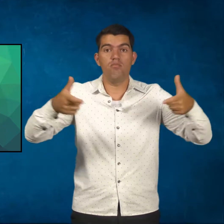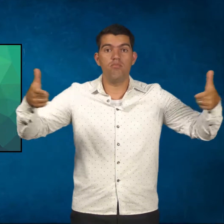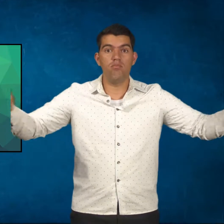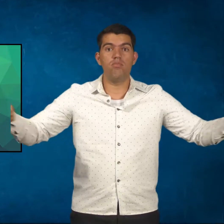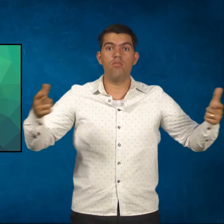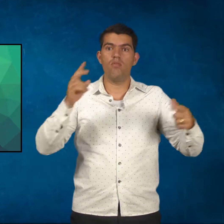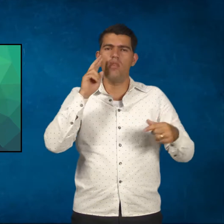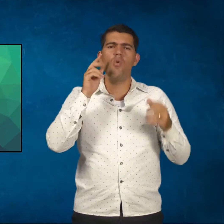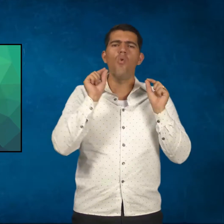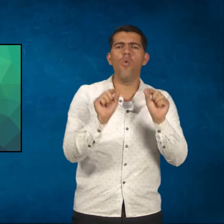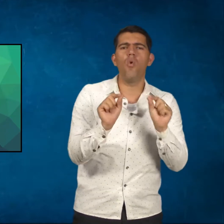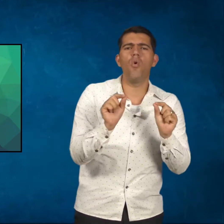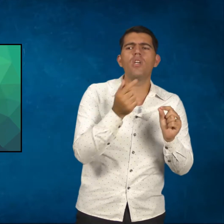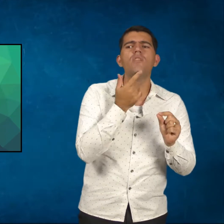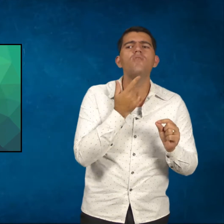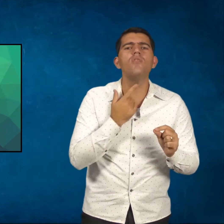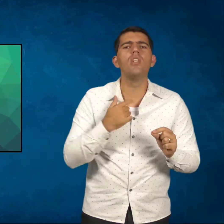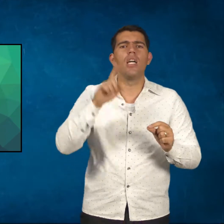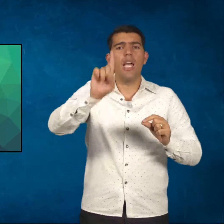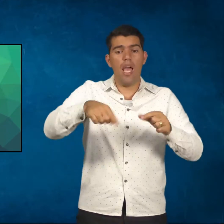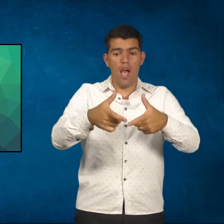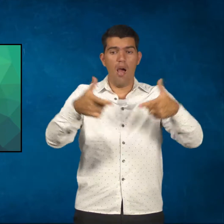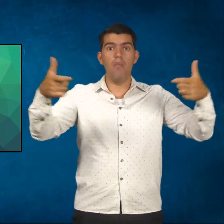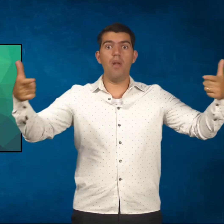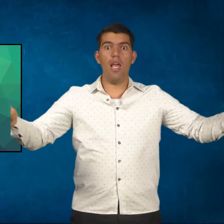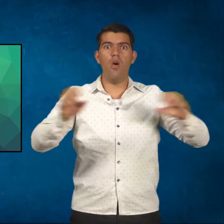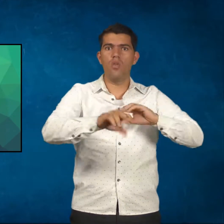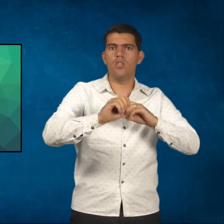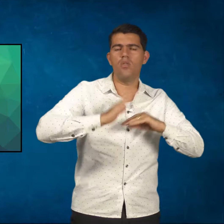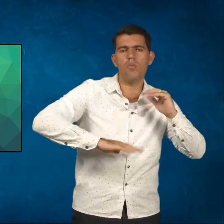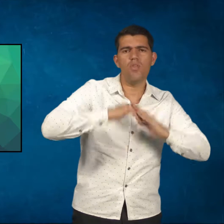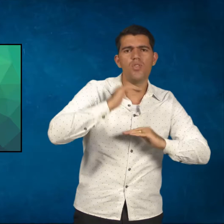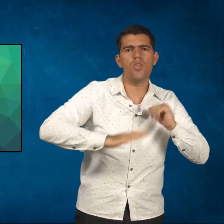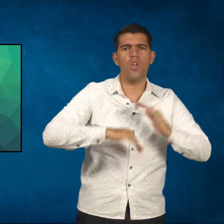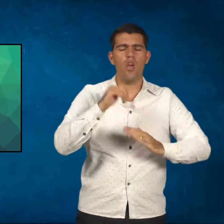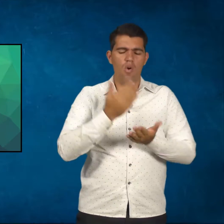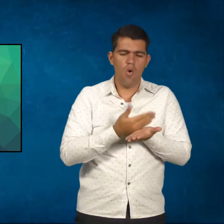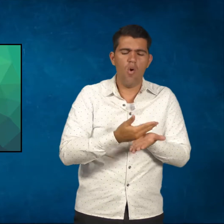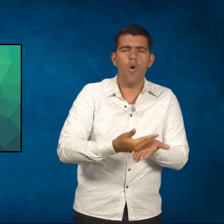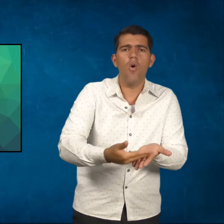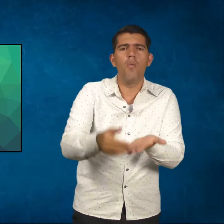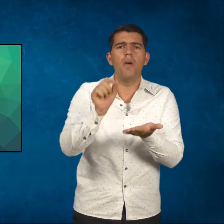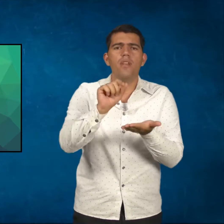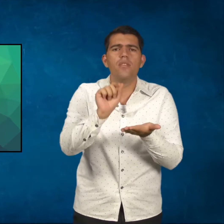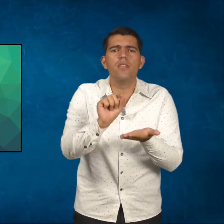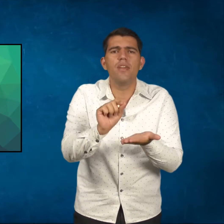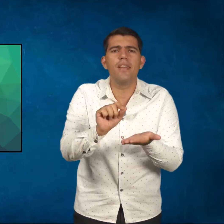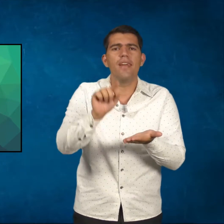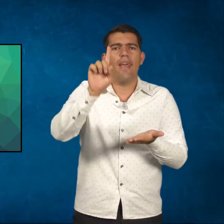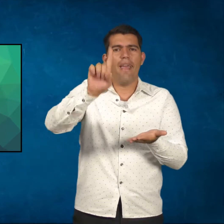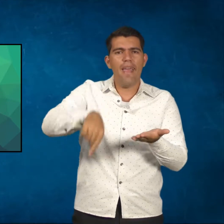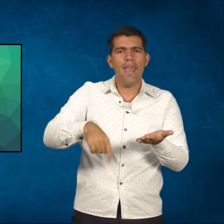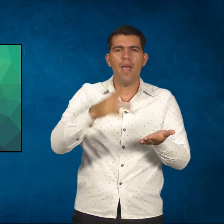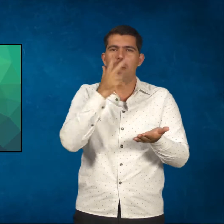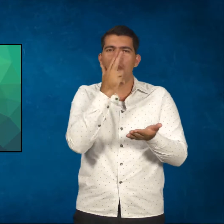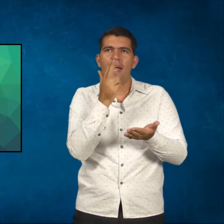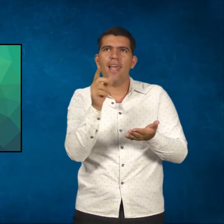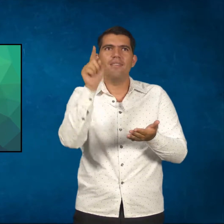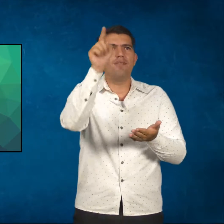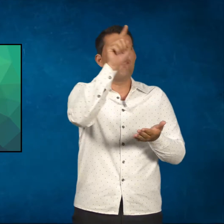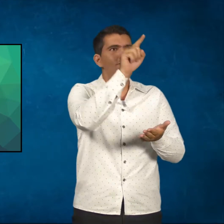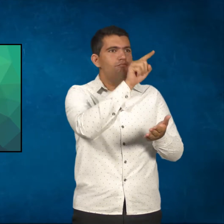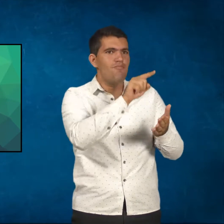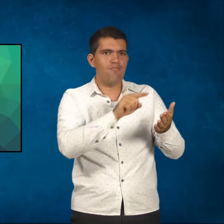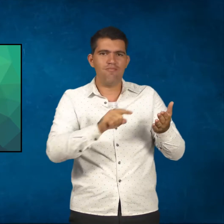a ampliação dos sistemas de ensino profissionalizante, começa então a ganhar os seus contornos.